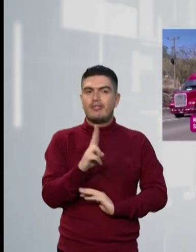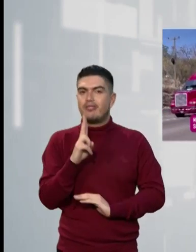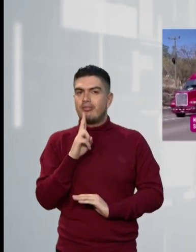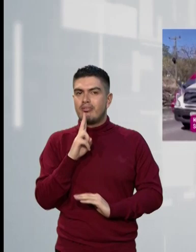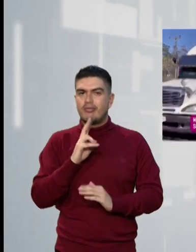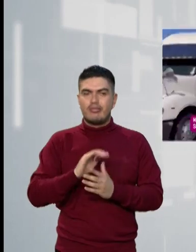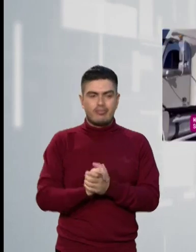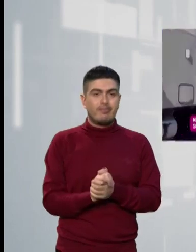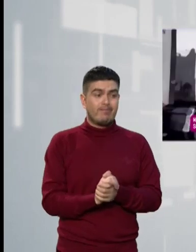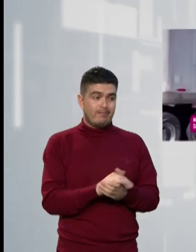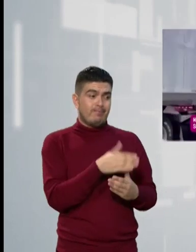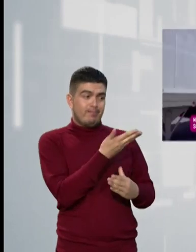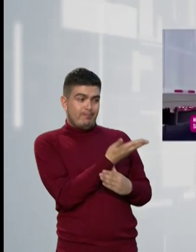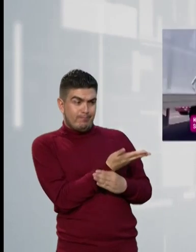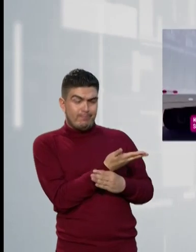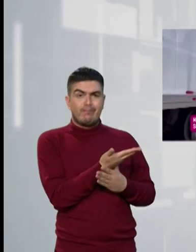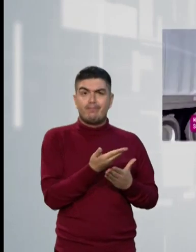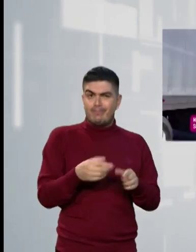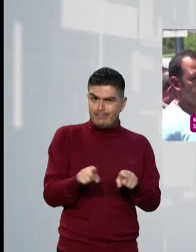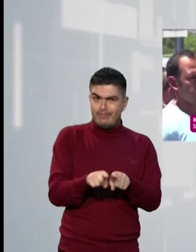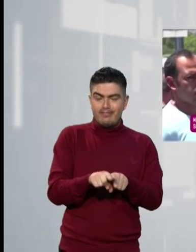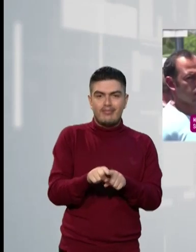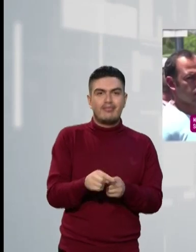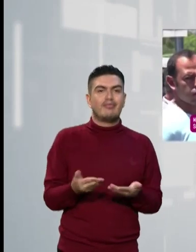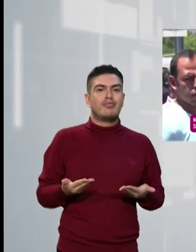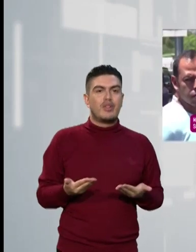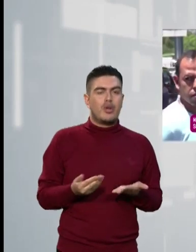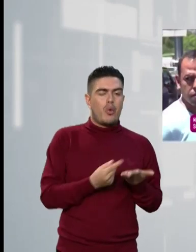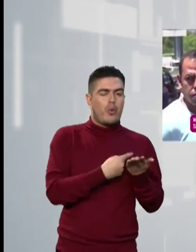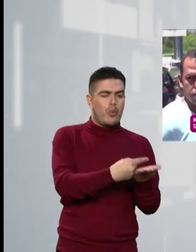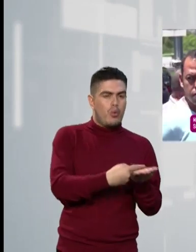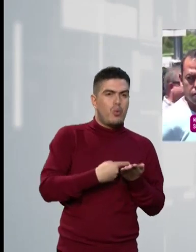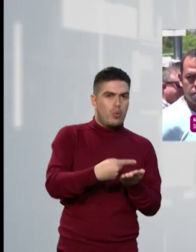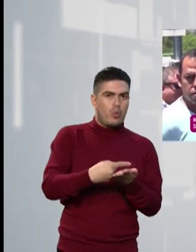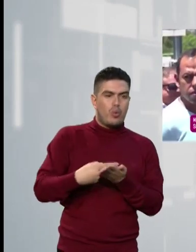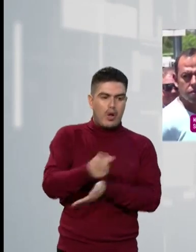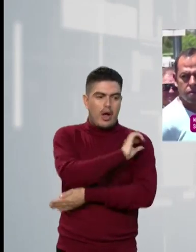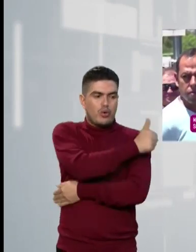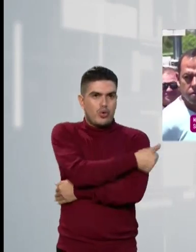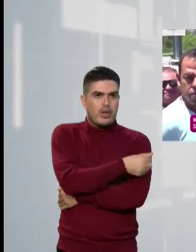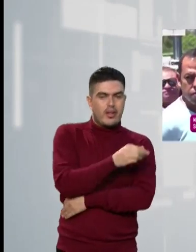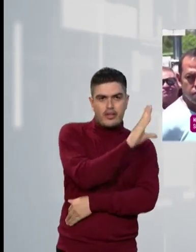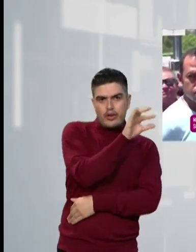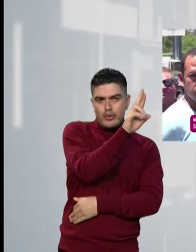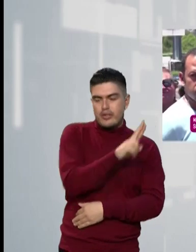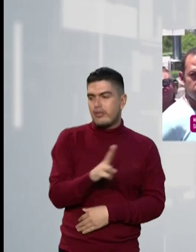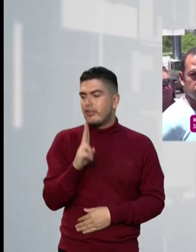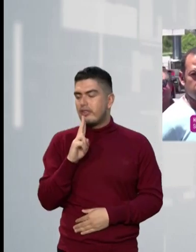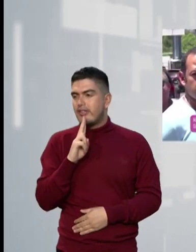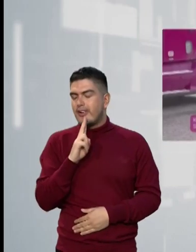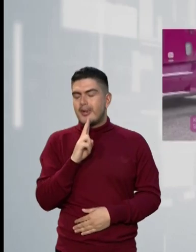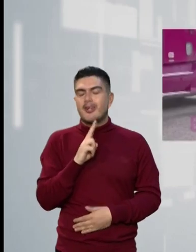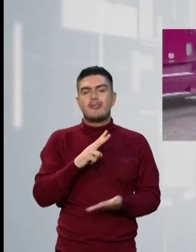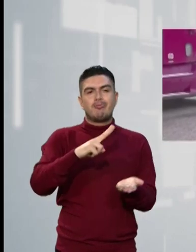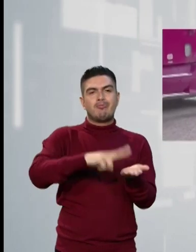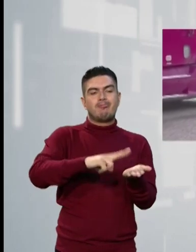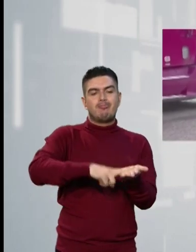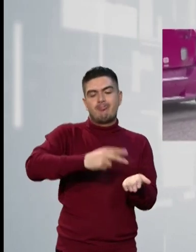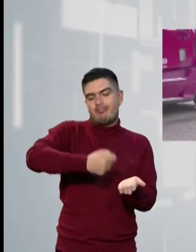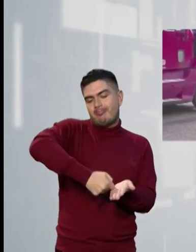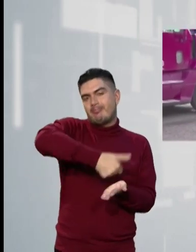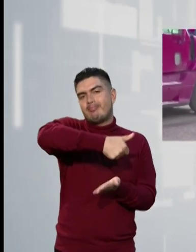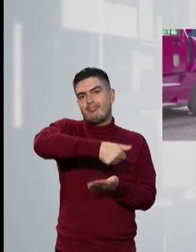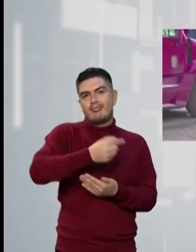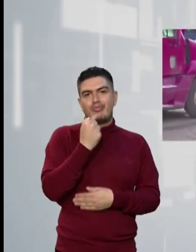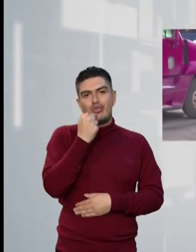Honduras también lo exigió este día después de un diálogo entre autoridades de ambos países se ha acordado suspender esta medida así lo